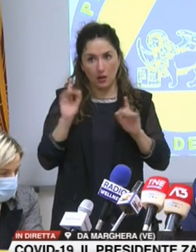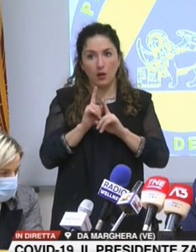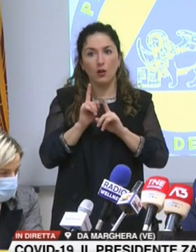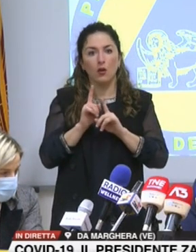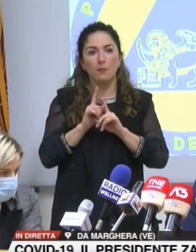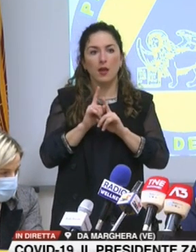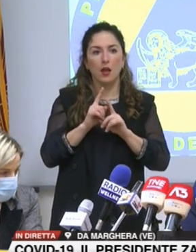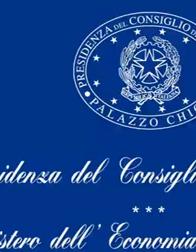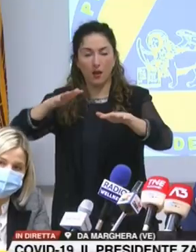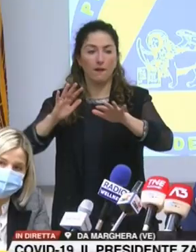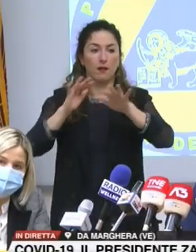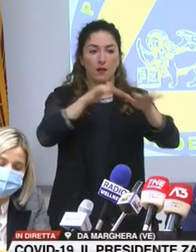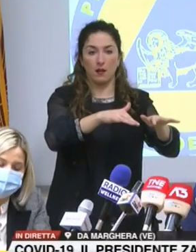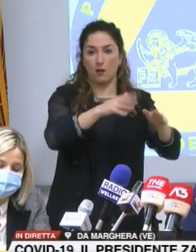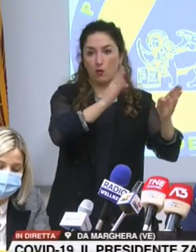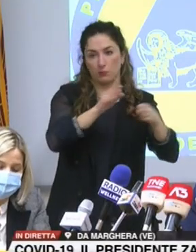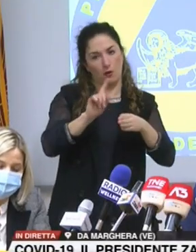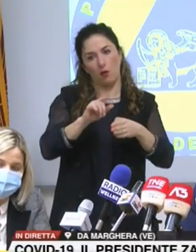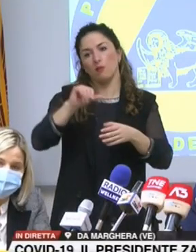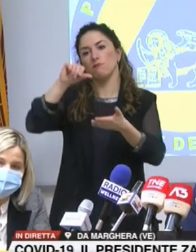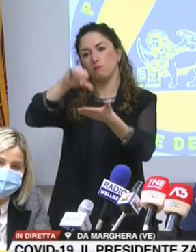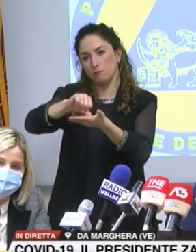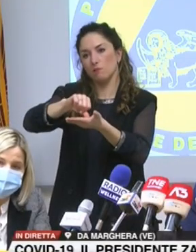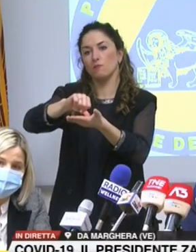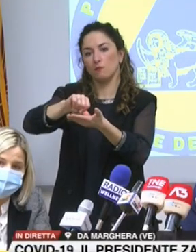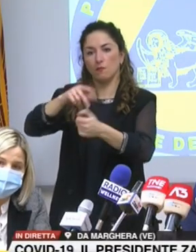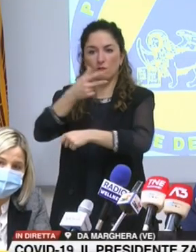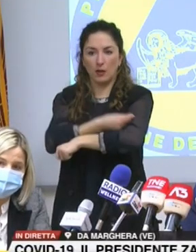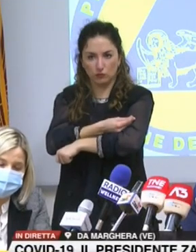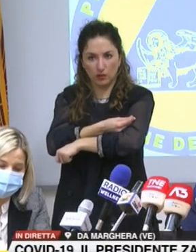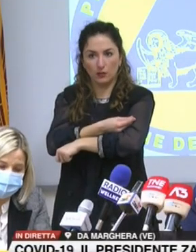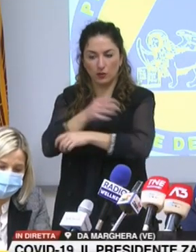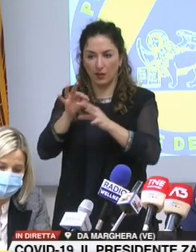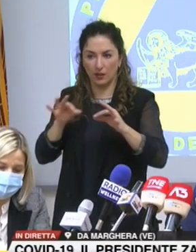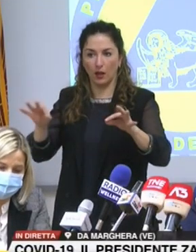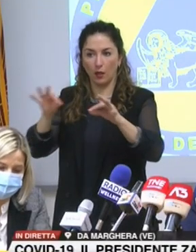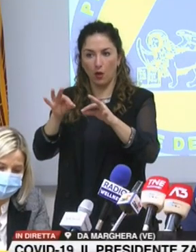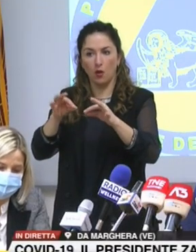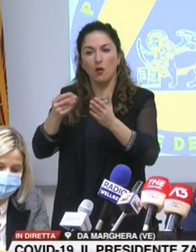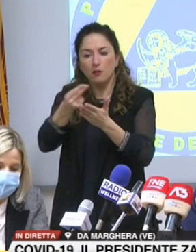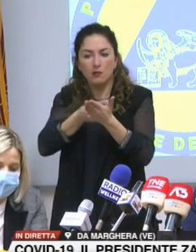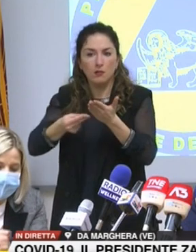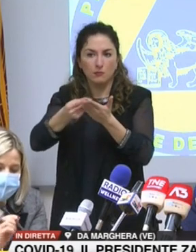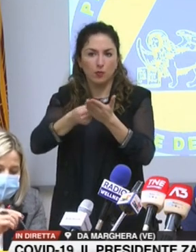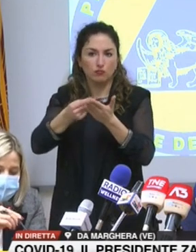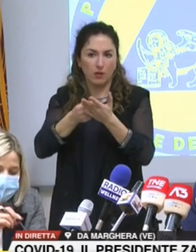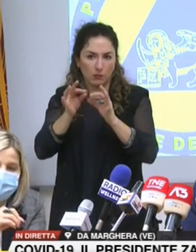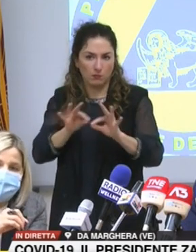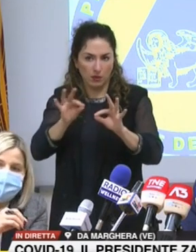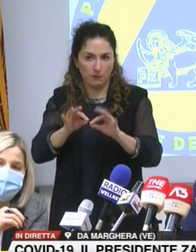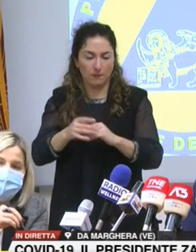l'una con l'altra, di 6 punti di vaccinazione territoriale, la cui mappatura stiamo completando e che sarà pronta a breve. Di